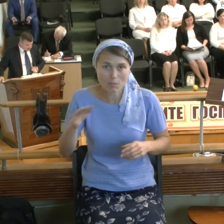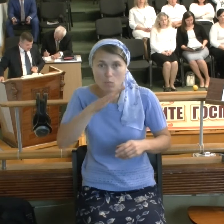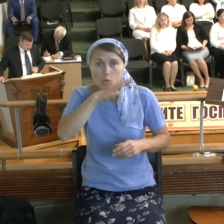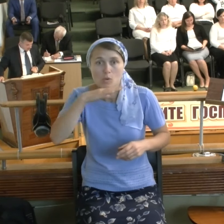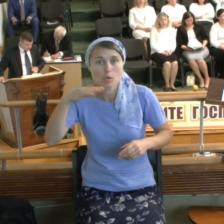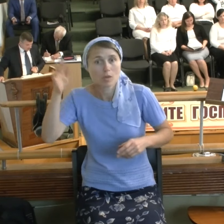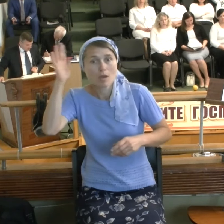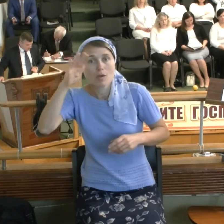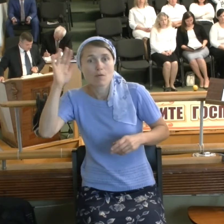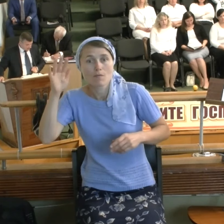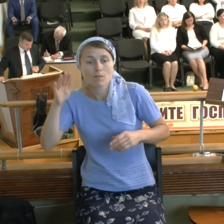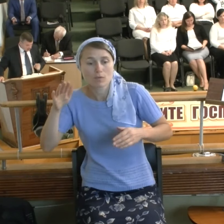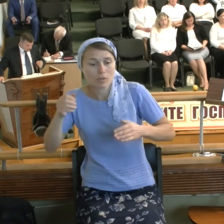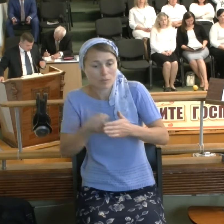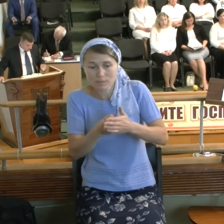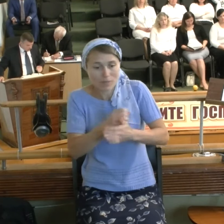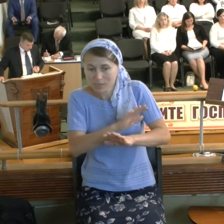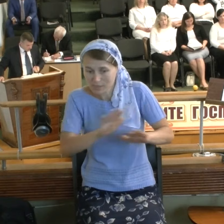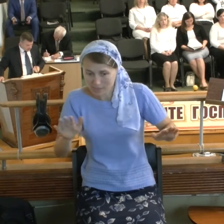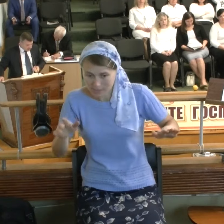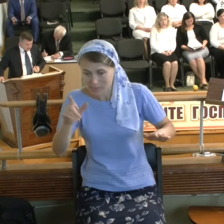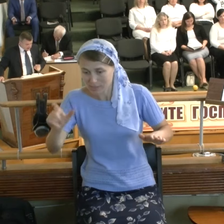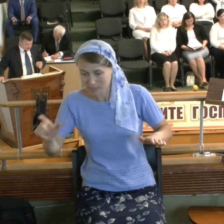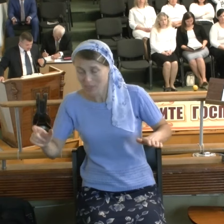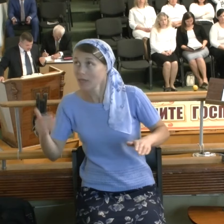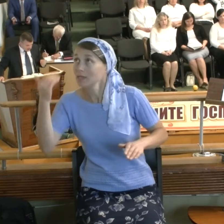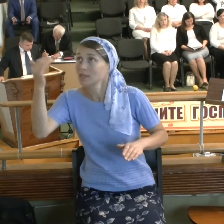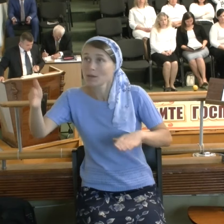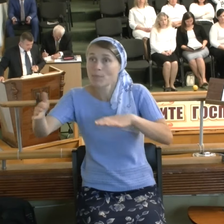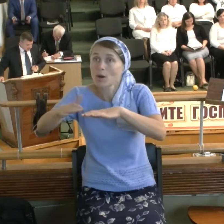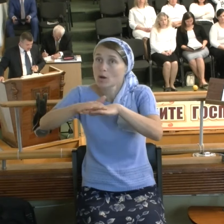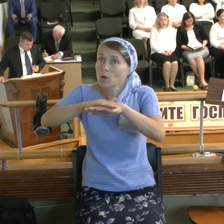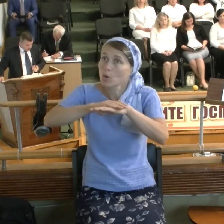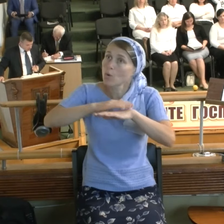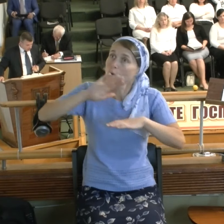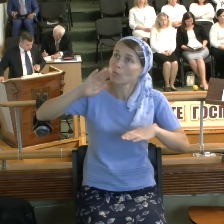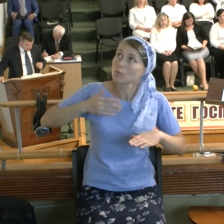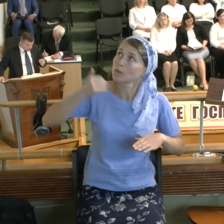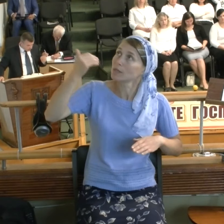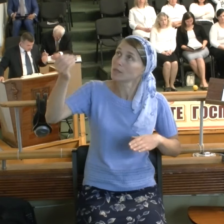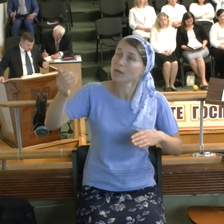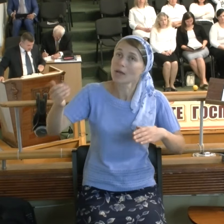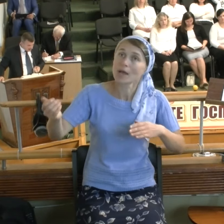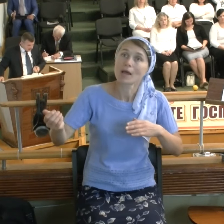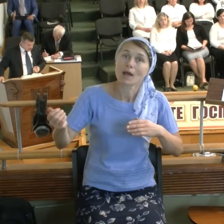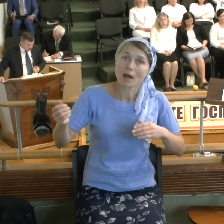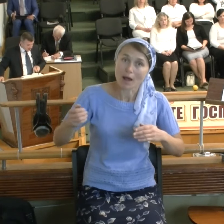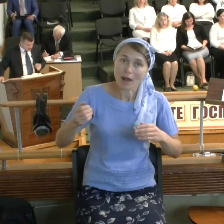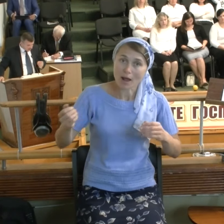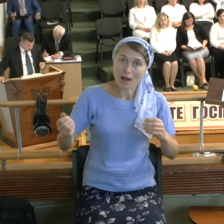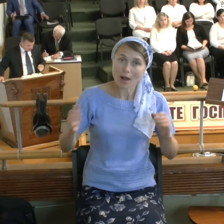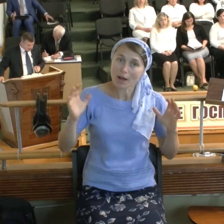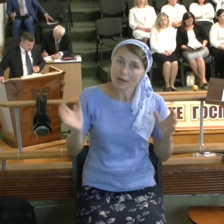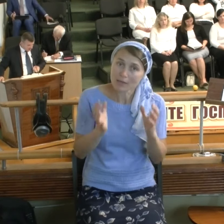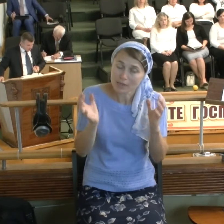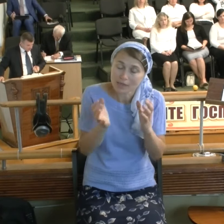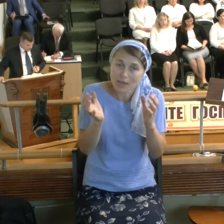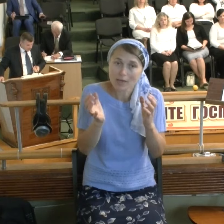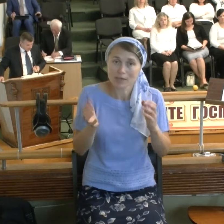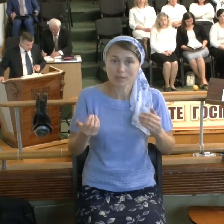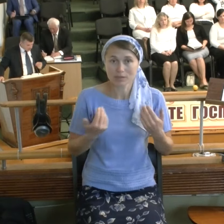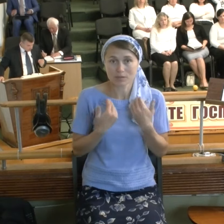не достигнет его. Ты покров мой, ты охраняешь меня от скорби, окружаешь меня радостями